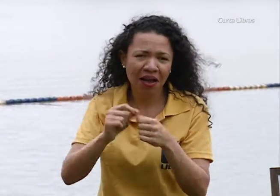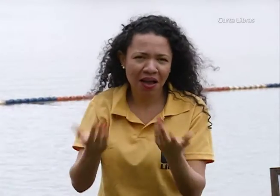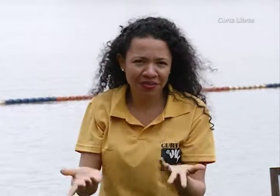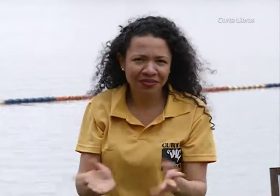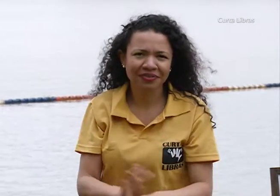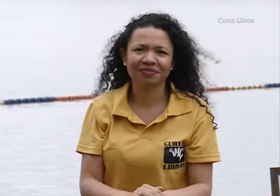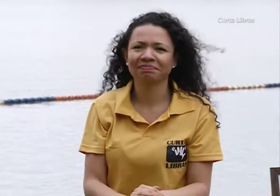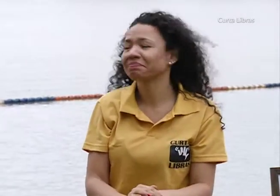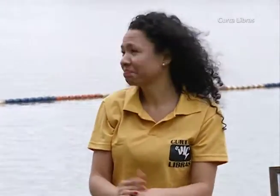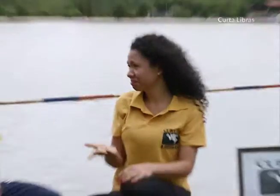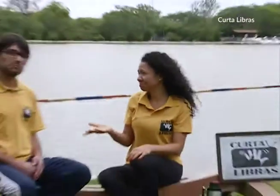Experimente você também fazer.